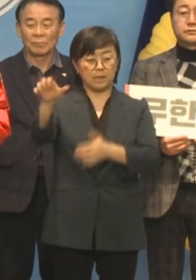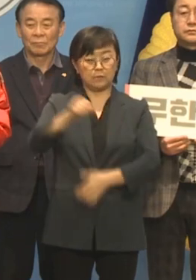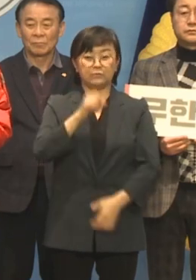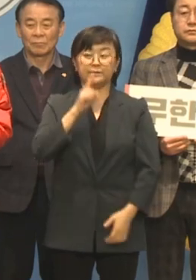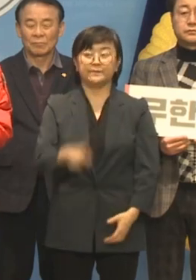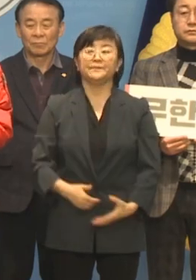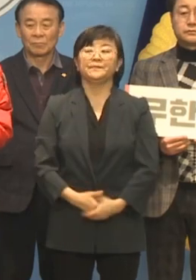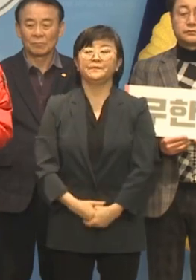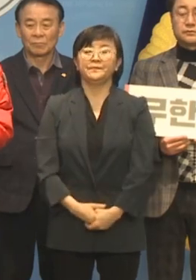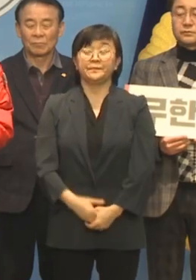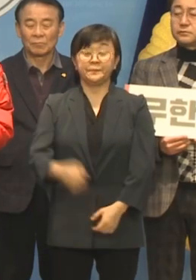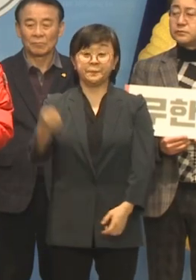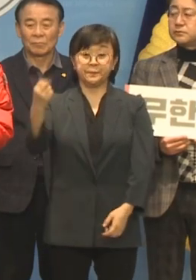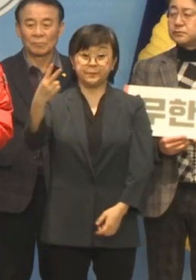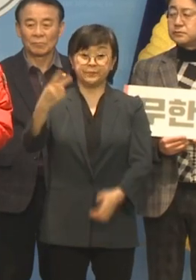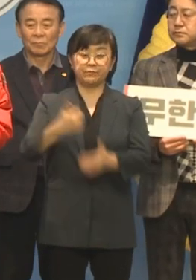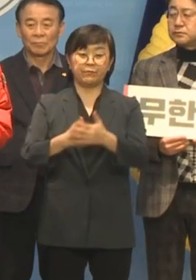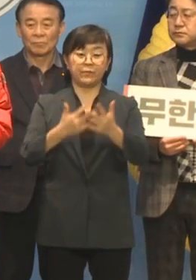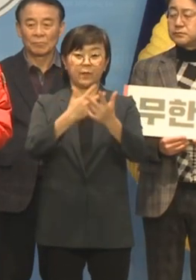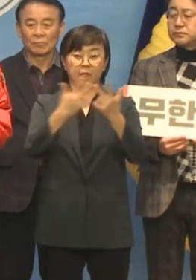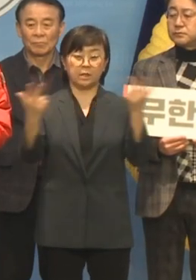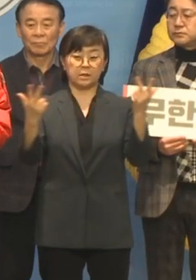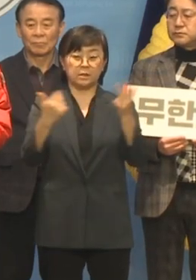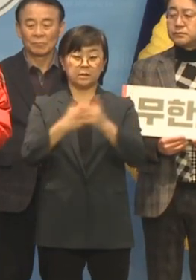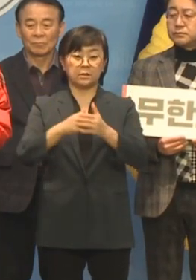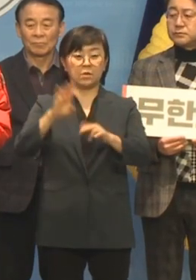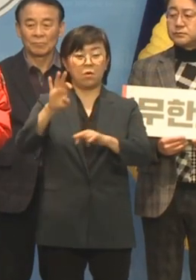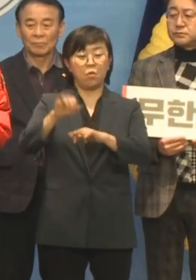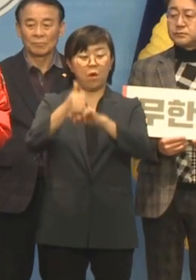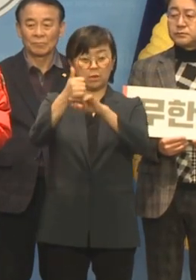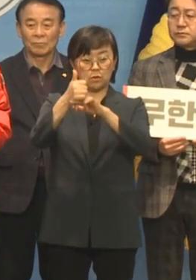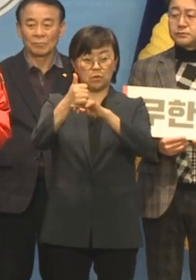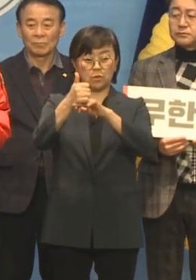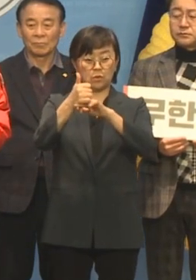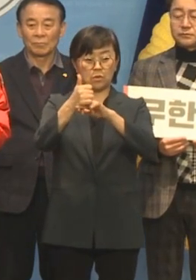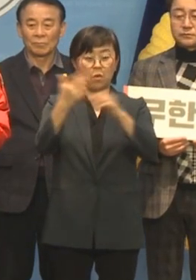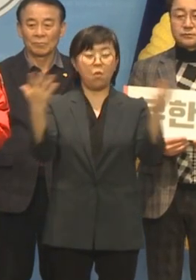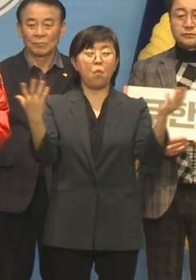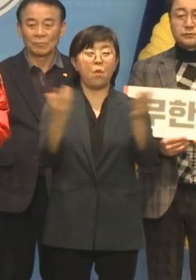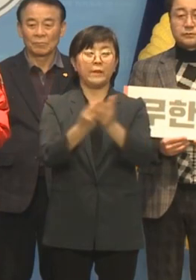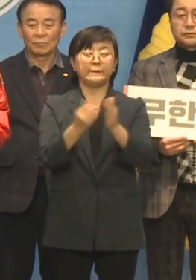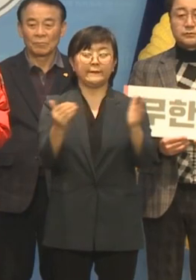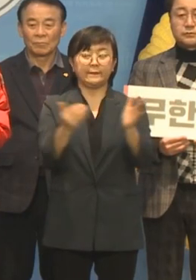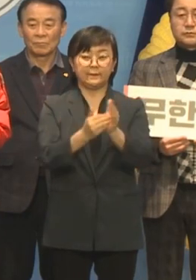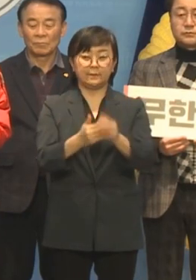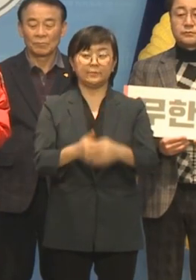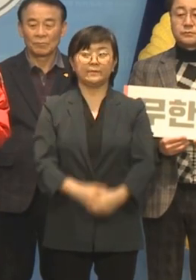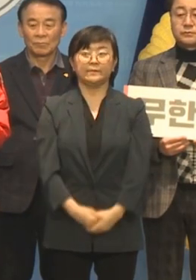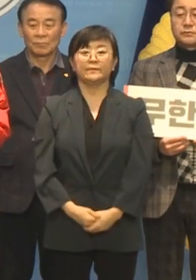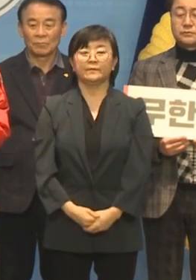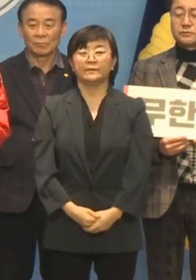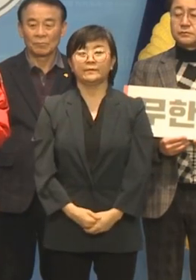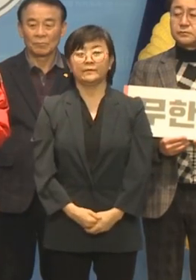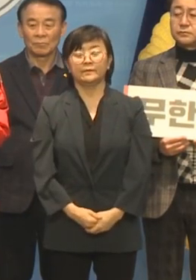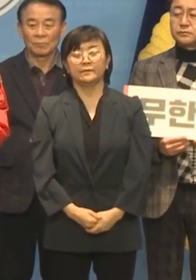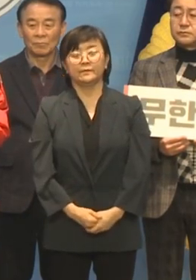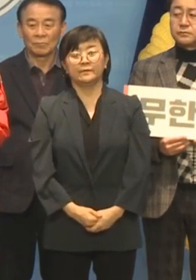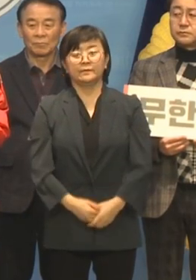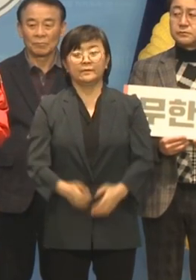탈환하겠습니다. 그리고 이재명 왕조를 종식시키겠습니다. 무한도전